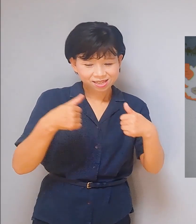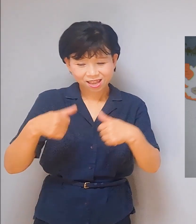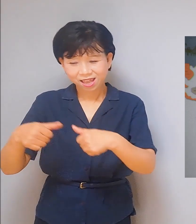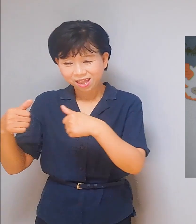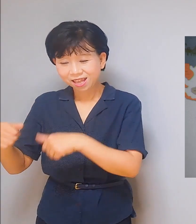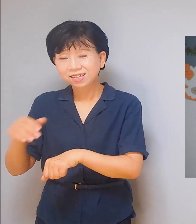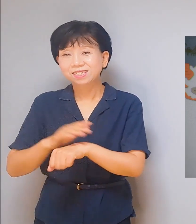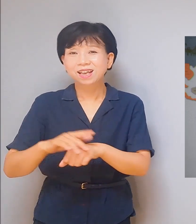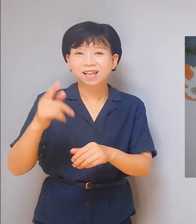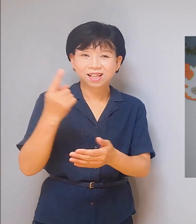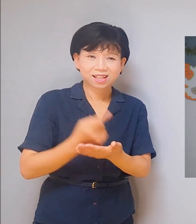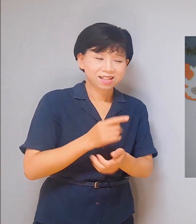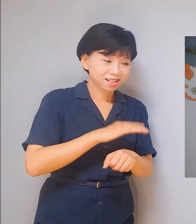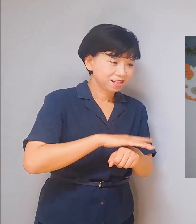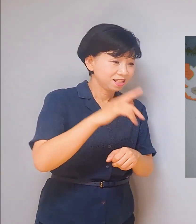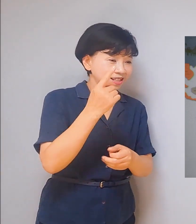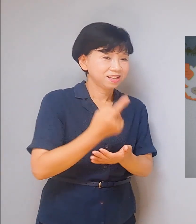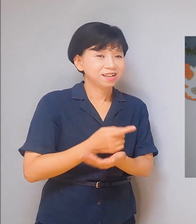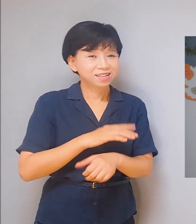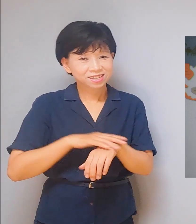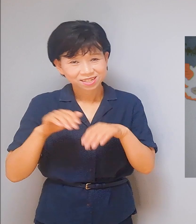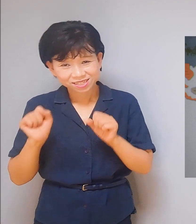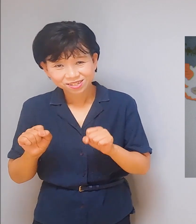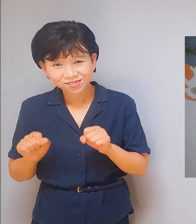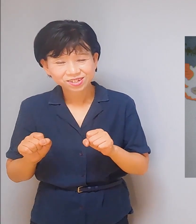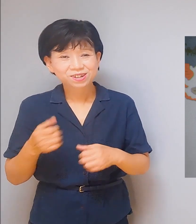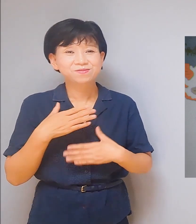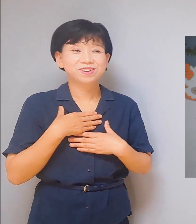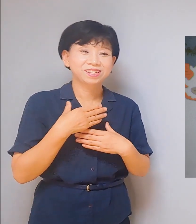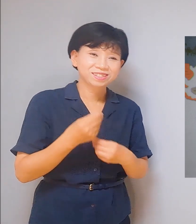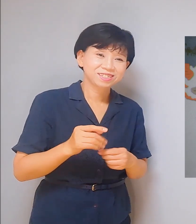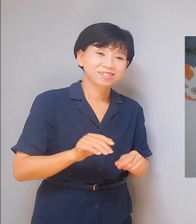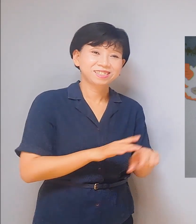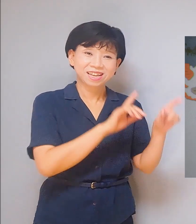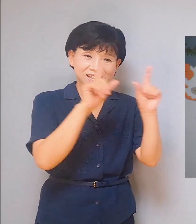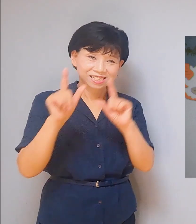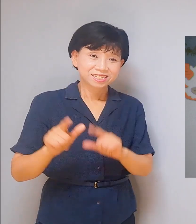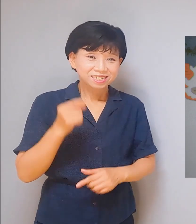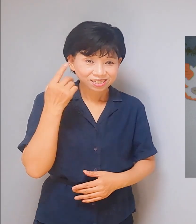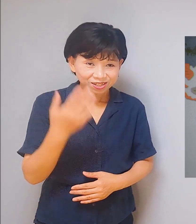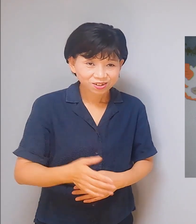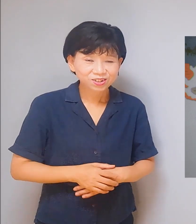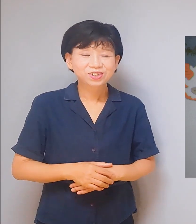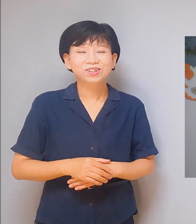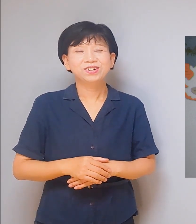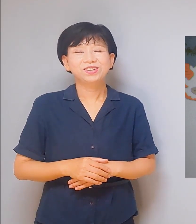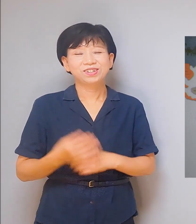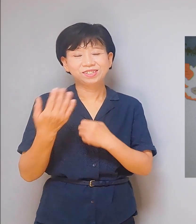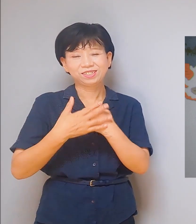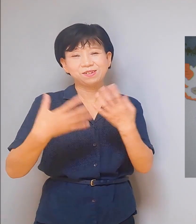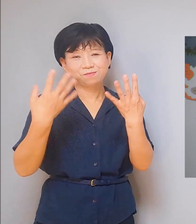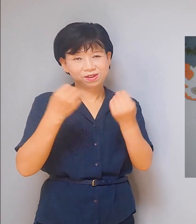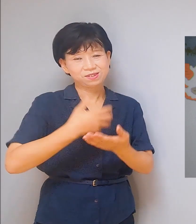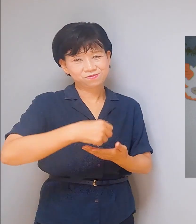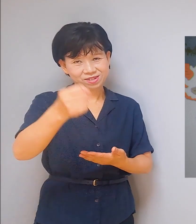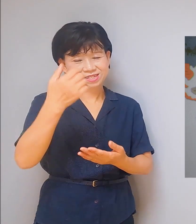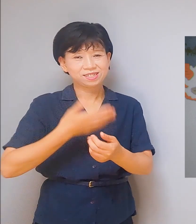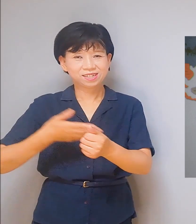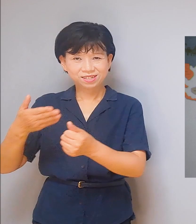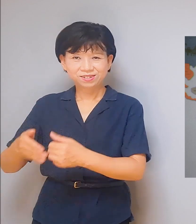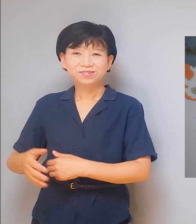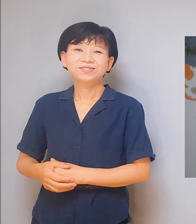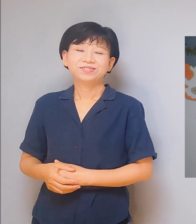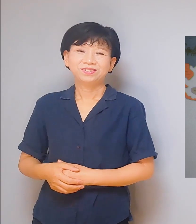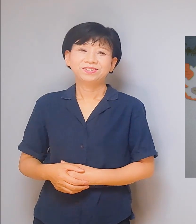잘 오셨습니다. 안녕하세요. 평안해서 잘 지내셨죠? 네, 오늘도 은혜 많이 받으세요.